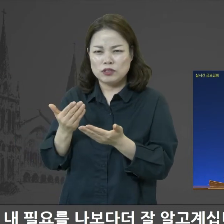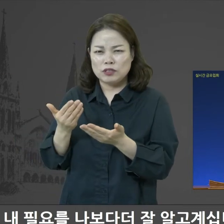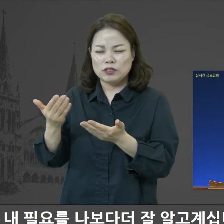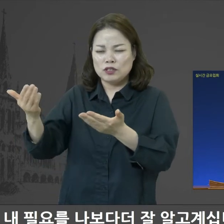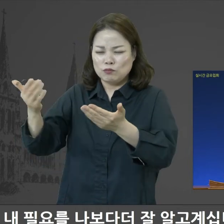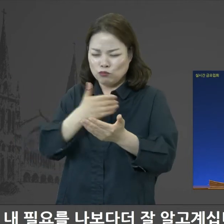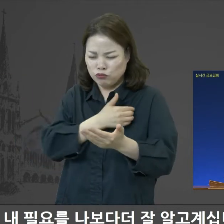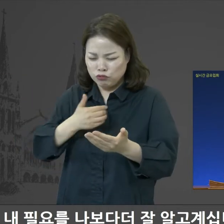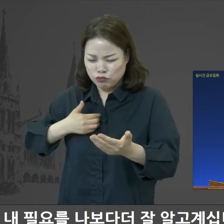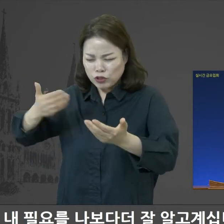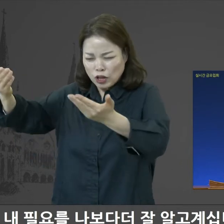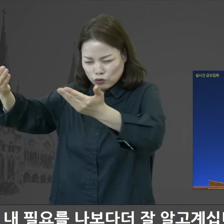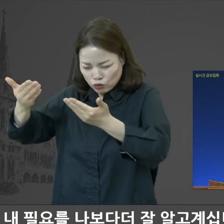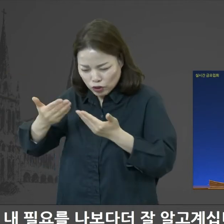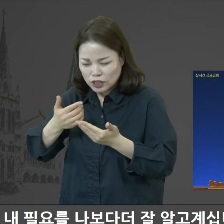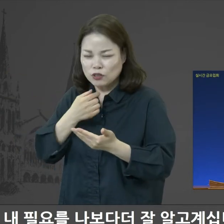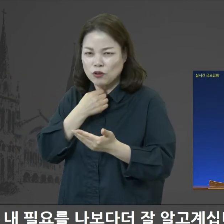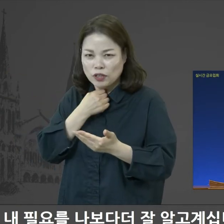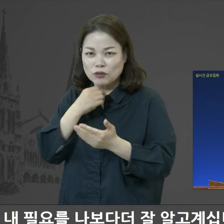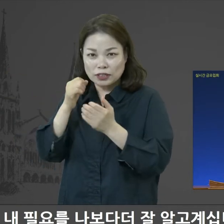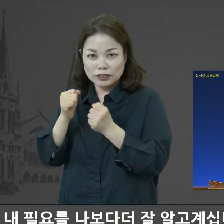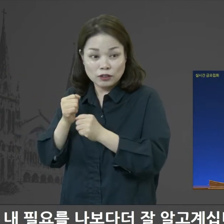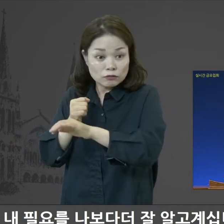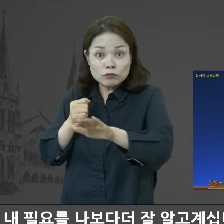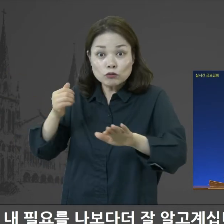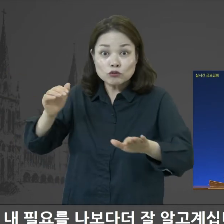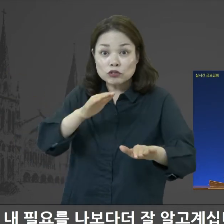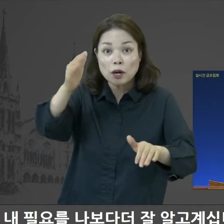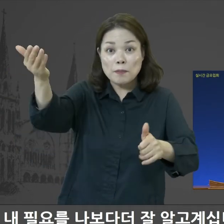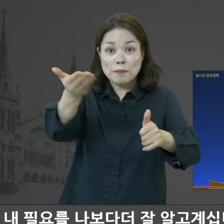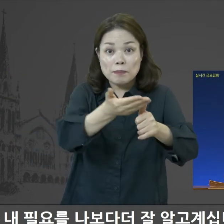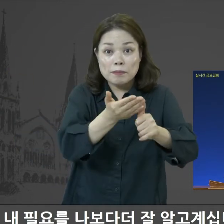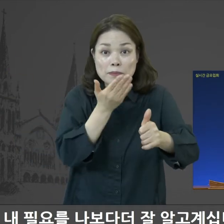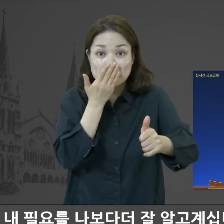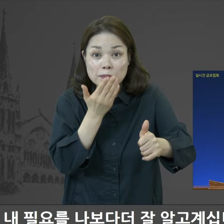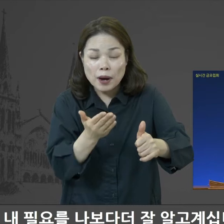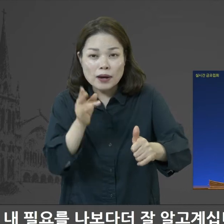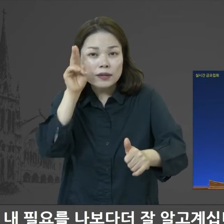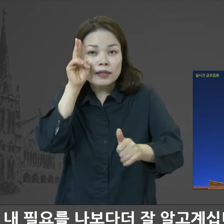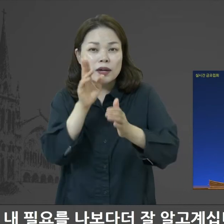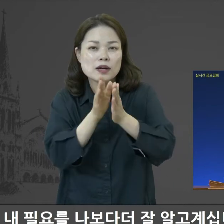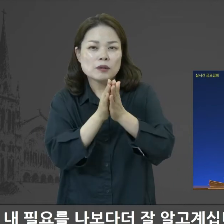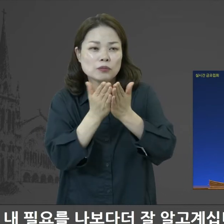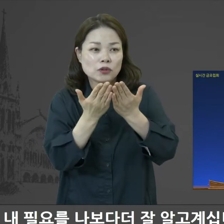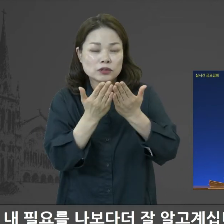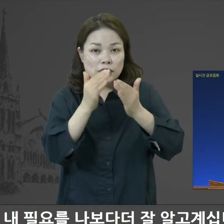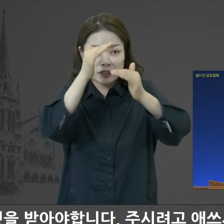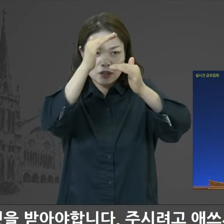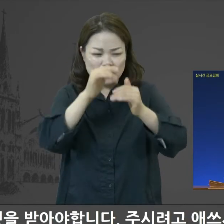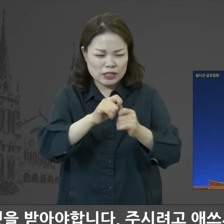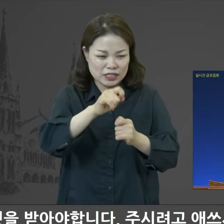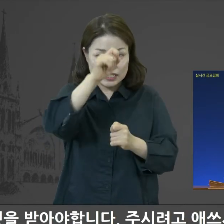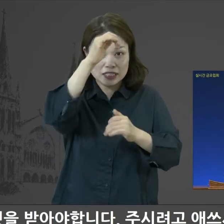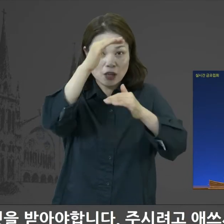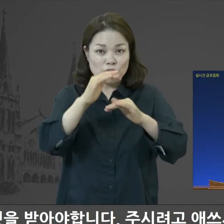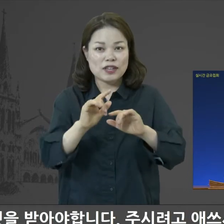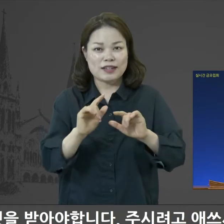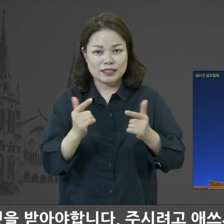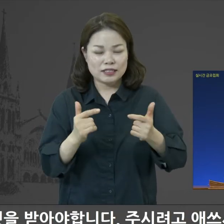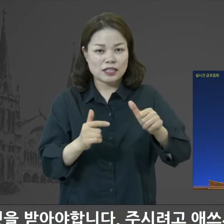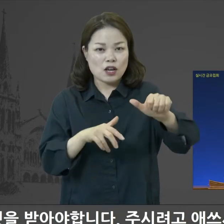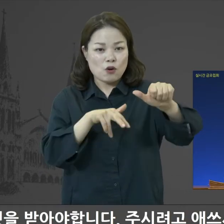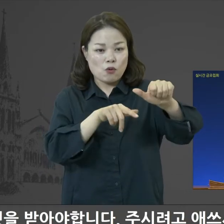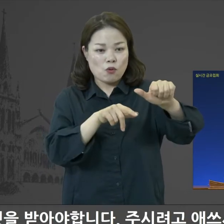애쓰시는 분이라는 겁니다. 그래서 우리가 받을 수 있다고 얘기하는 거죠. 그래서 야고보서는, 야고보서 전체가 뭐 긴 책이 아니지 않습니까?